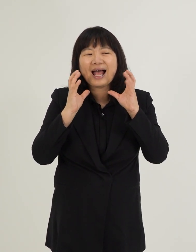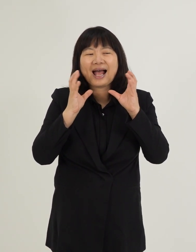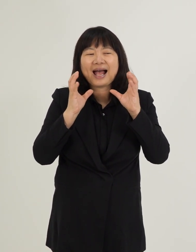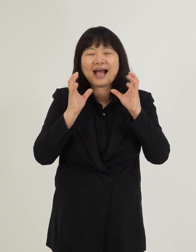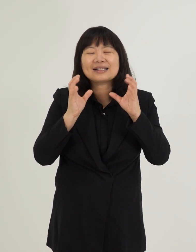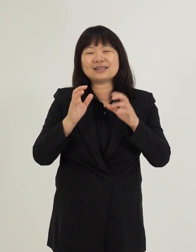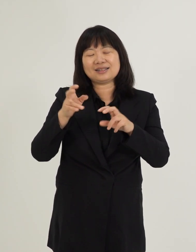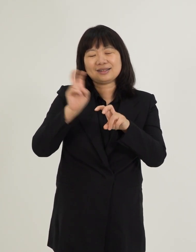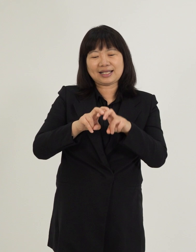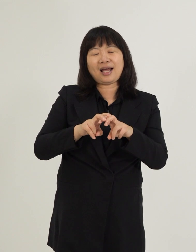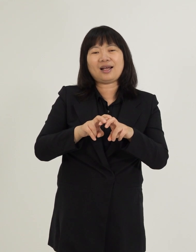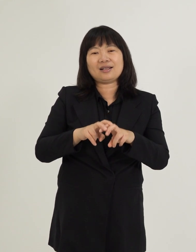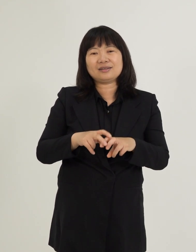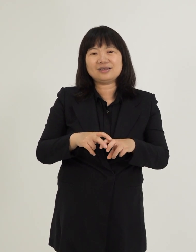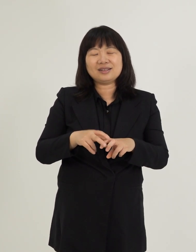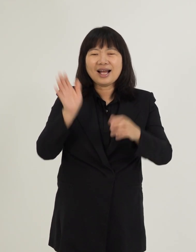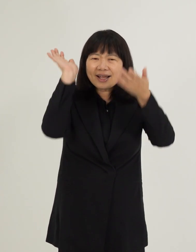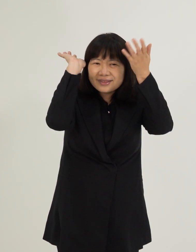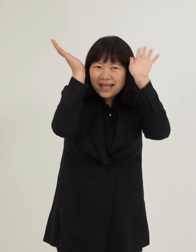새끼니라.